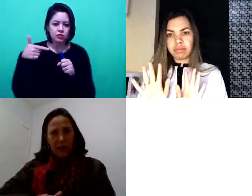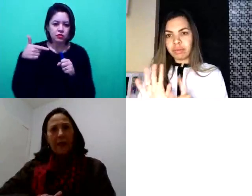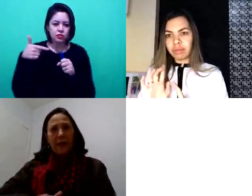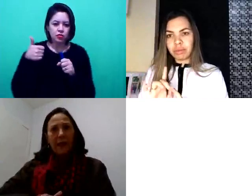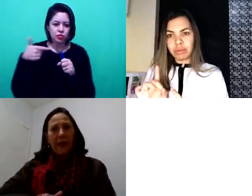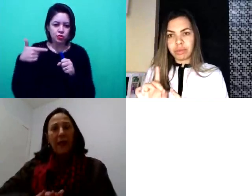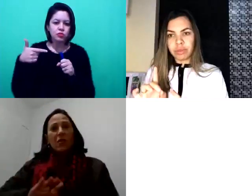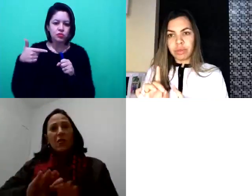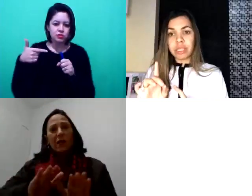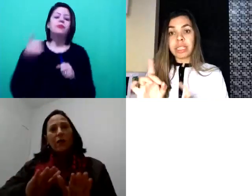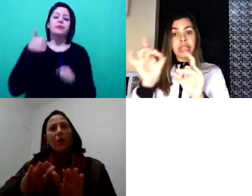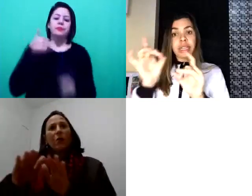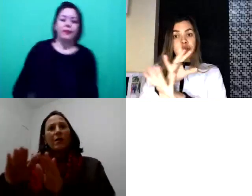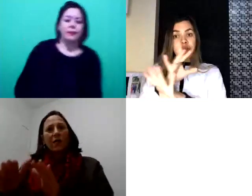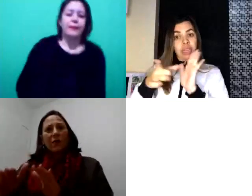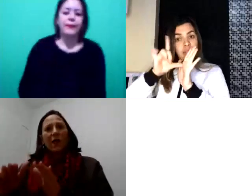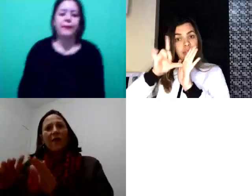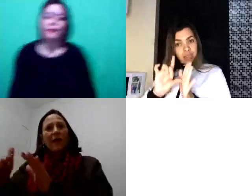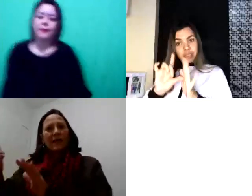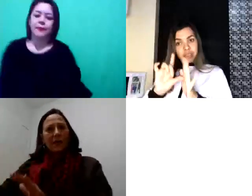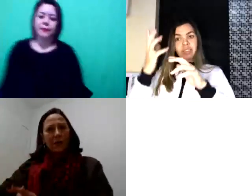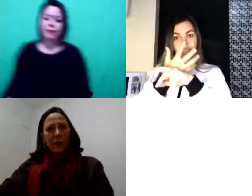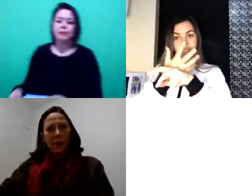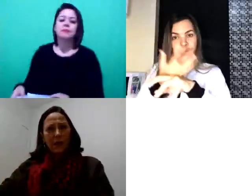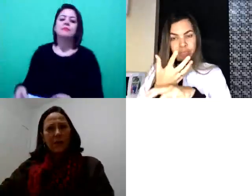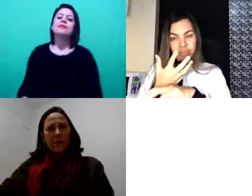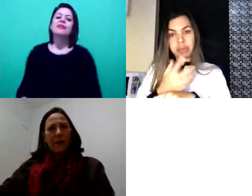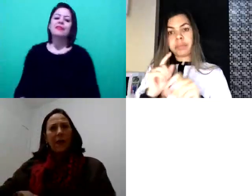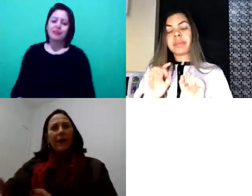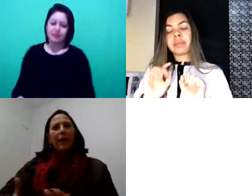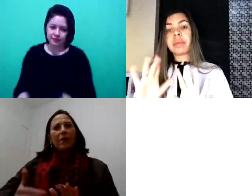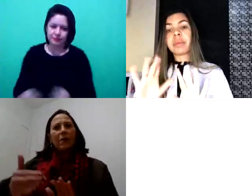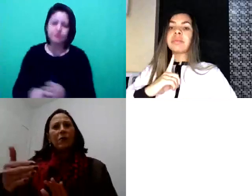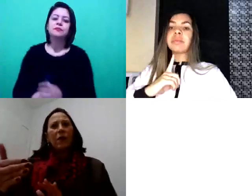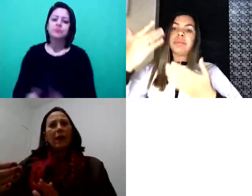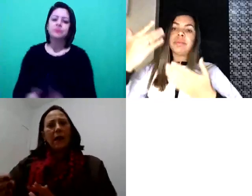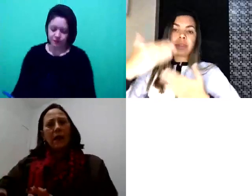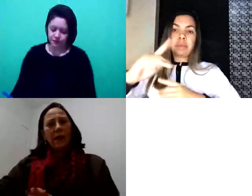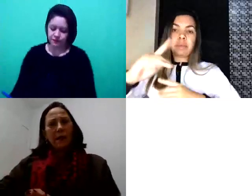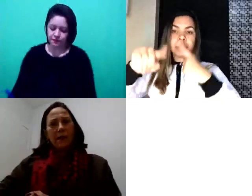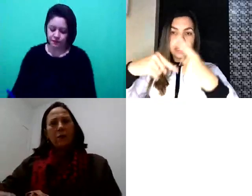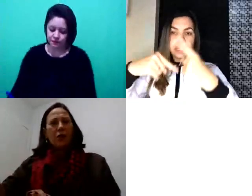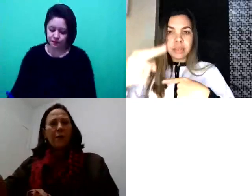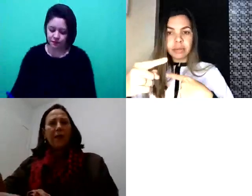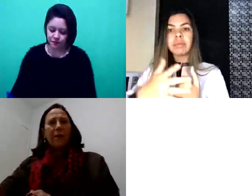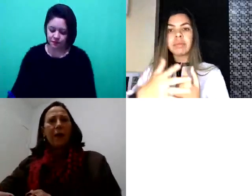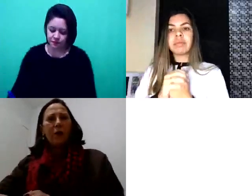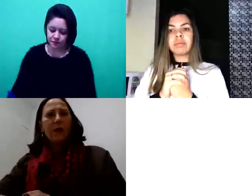dia. Só que como nós temos a avaliação depois, e aí nós temos a segunda chamada para alunos